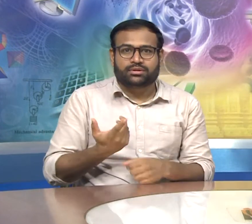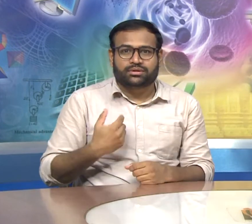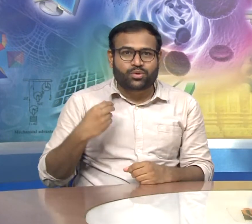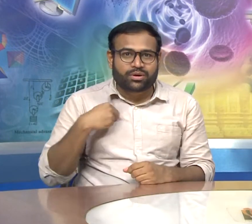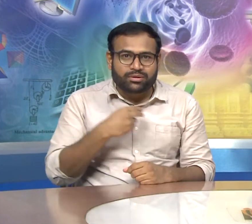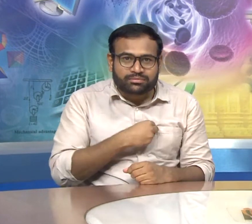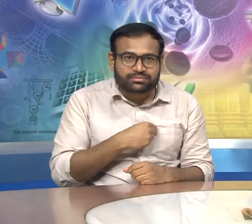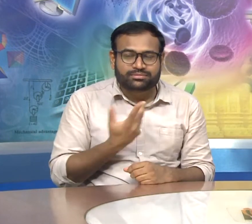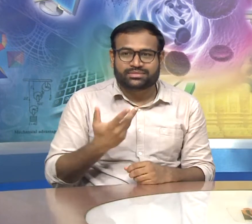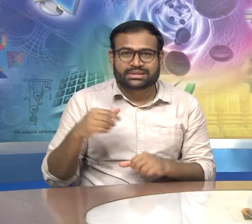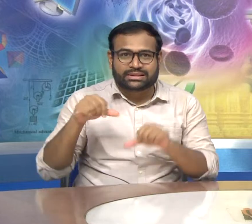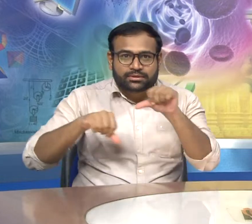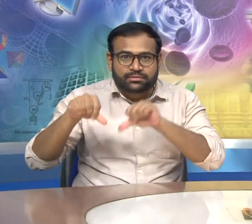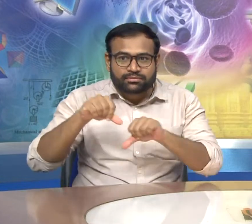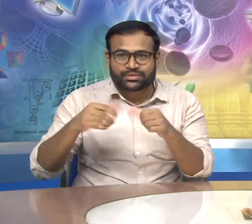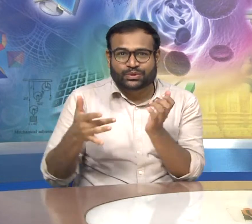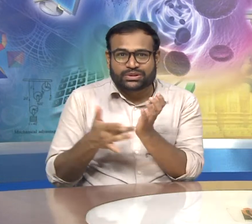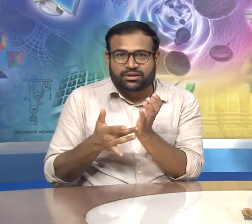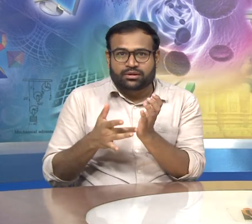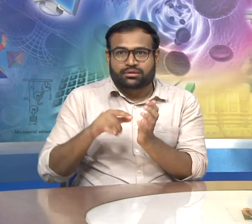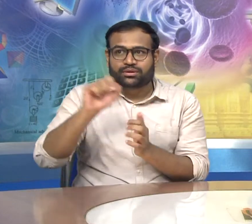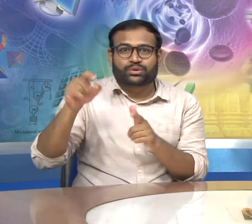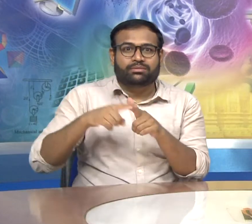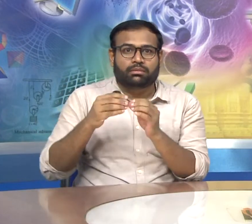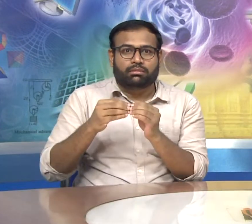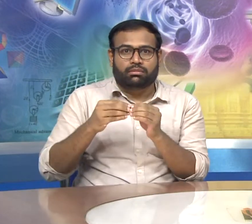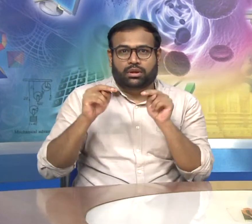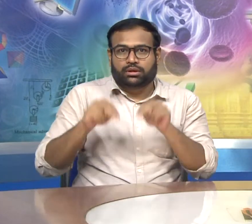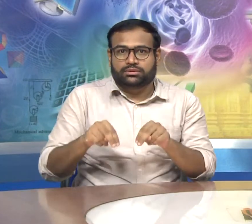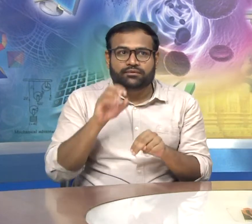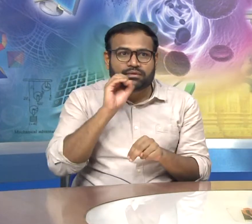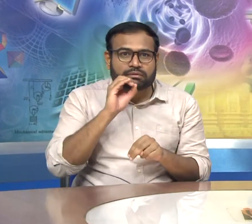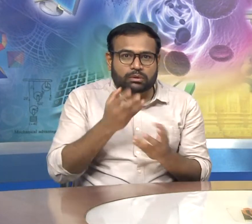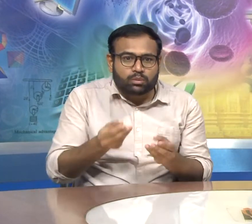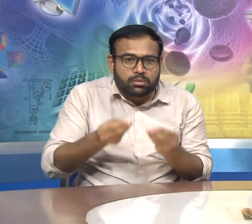solving, recreation, and lifelong learning.